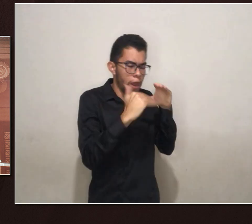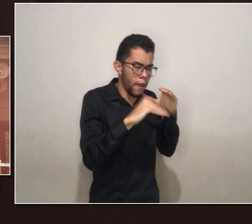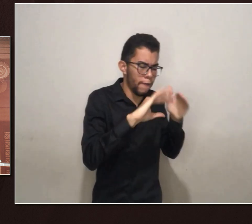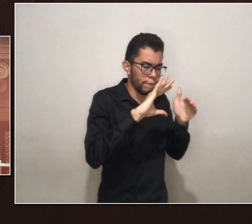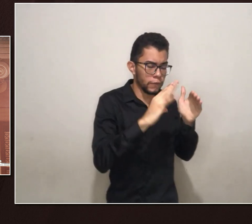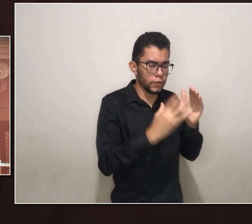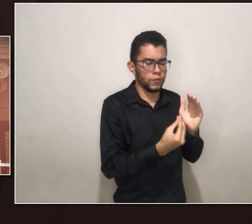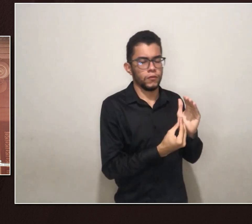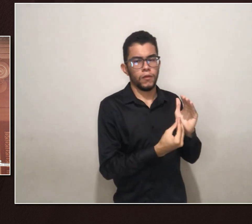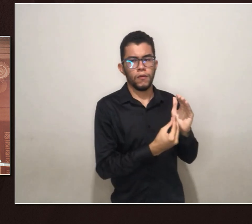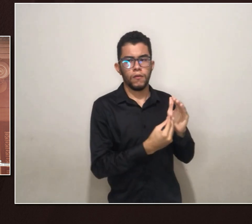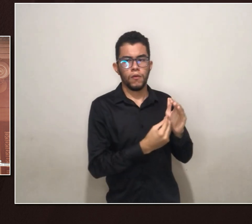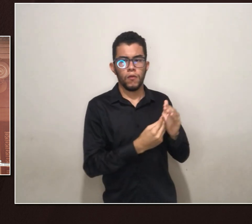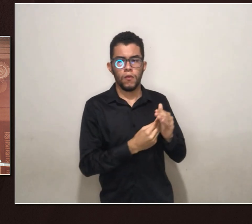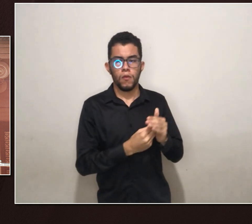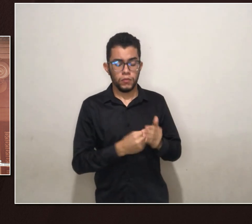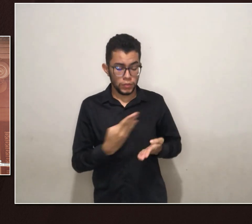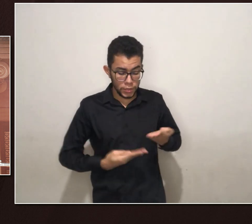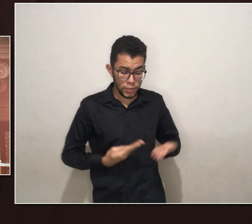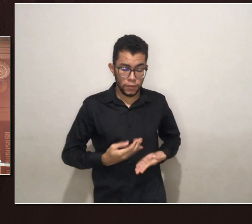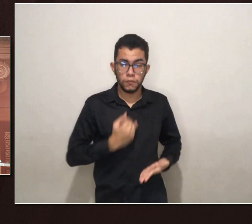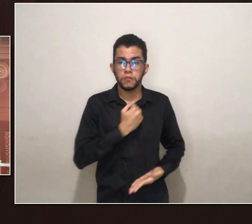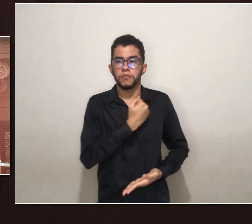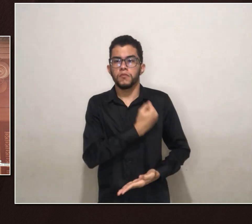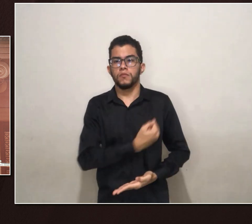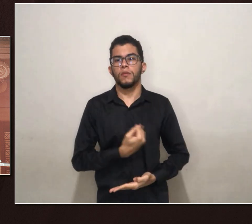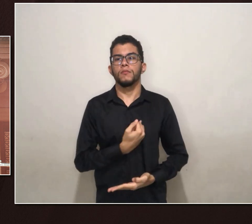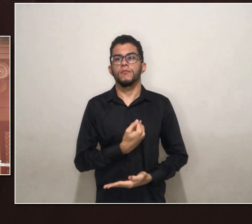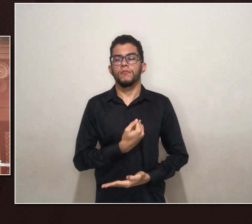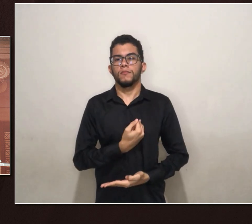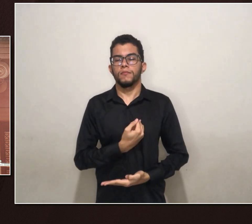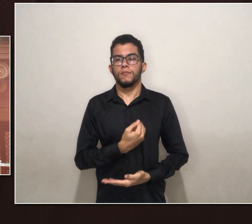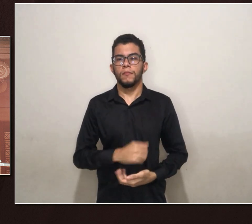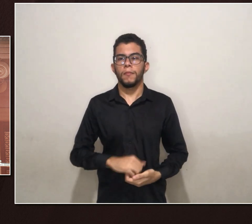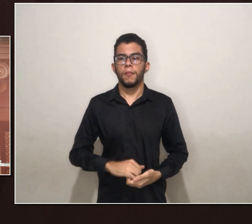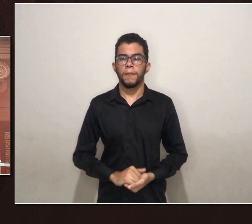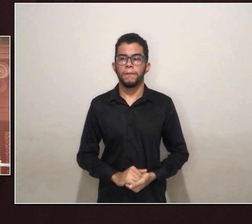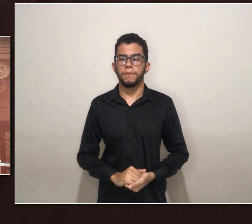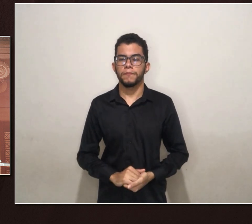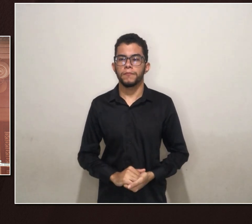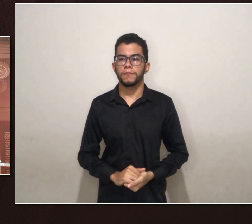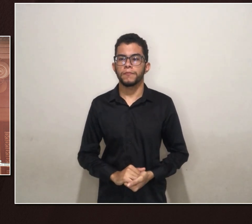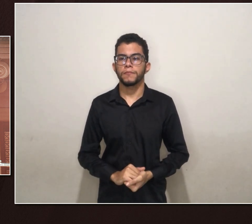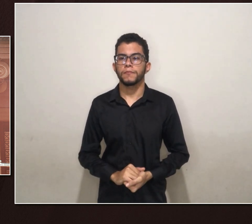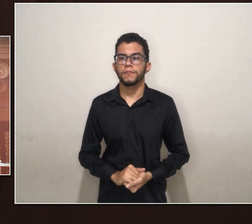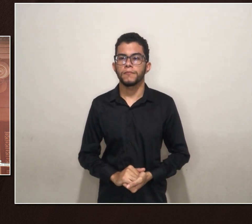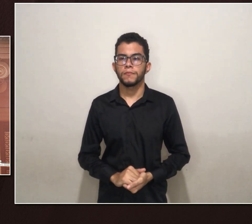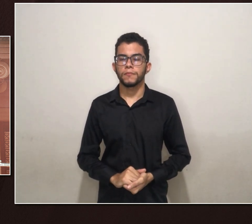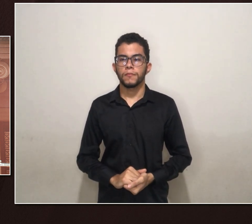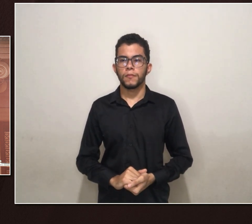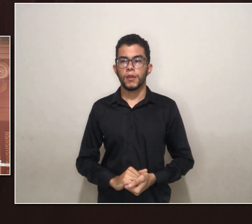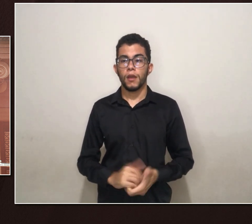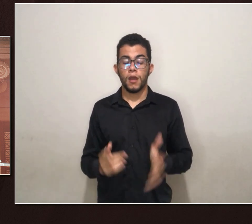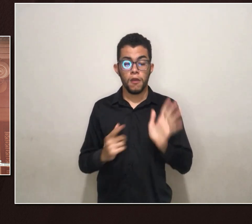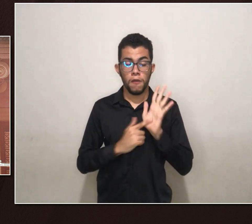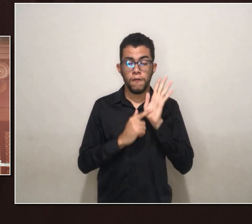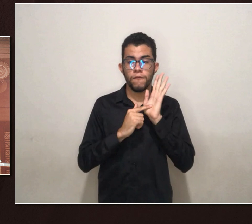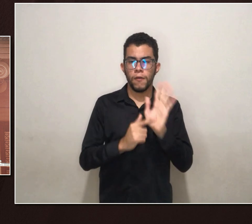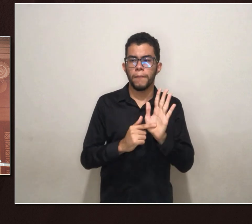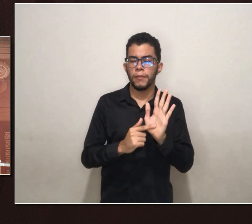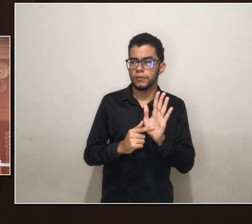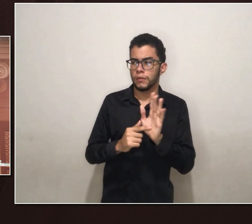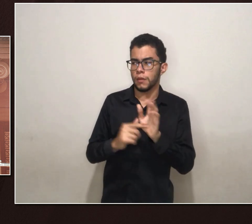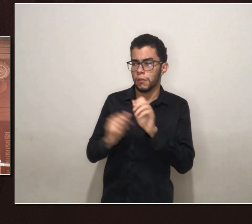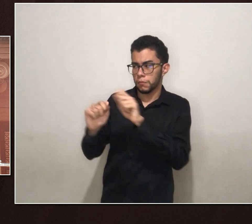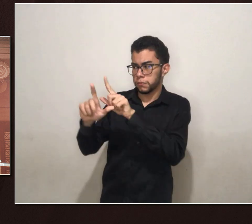João. Eu vou pedir o auxílio daquela figura de Zacarias 4, para explicar